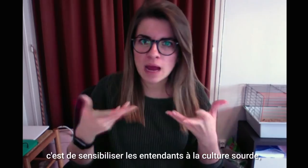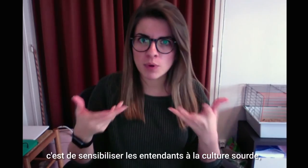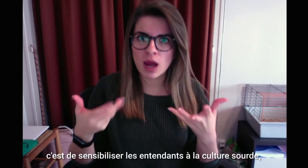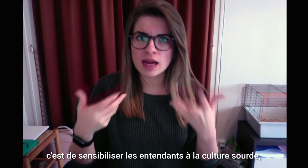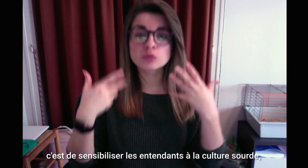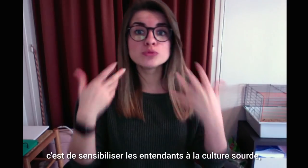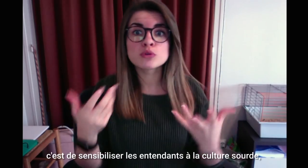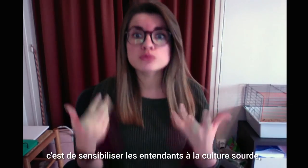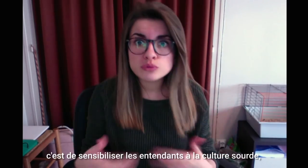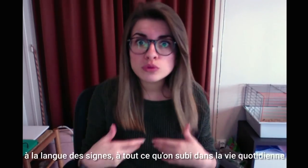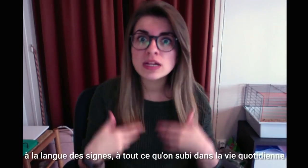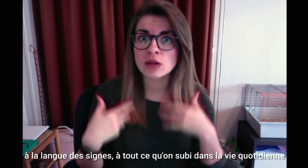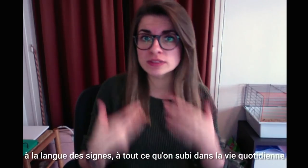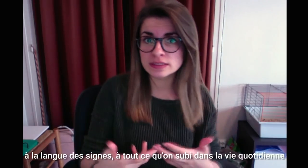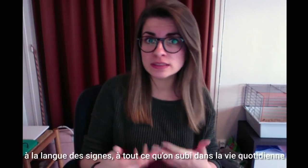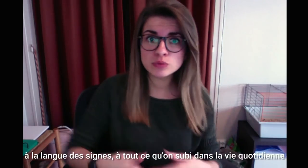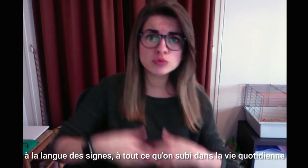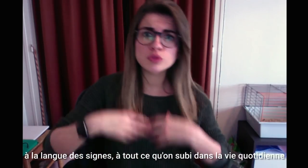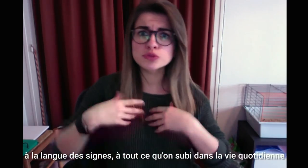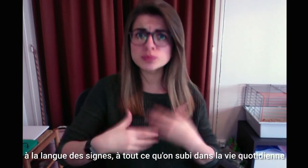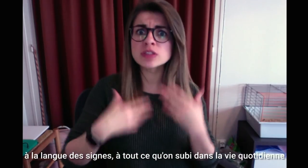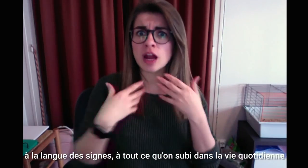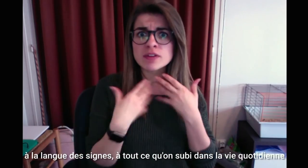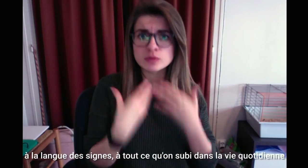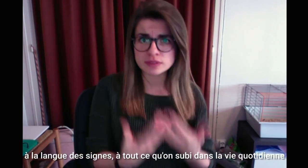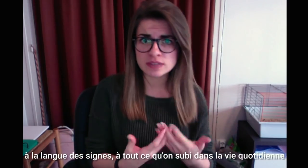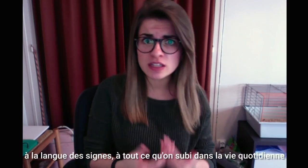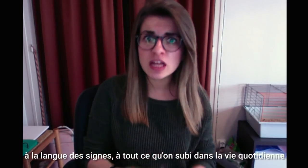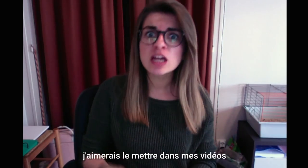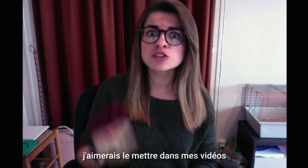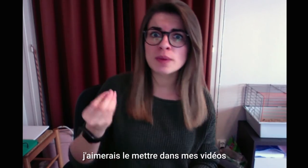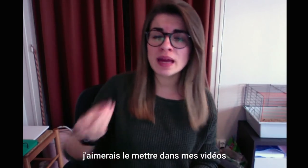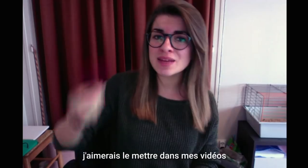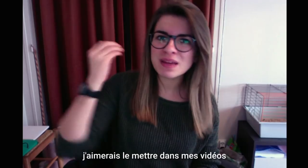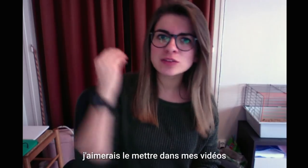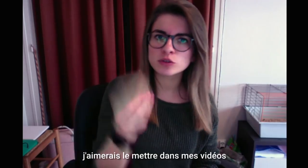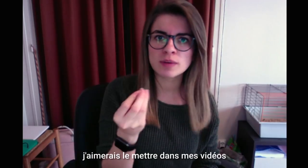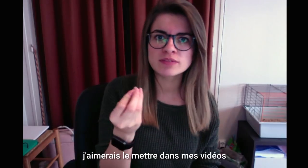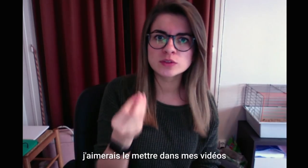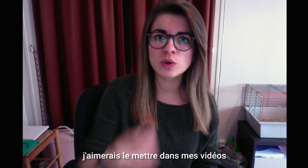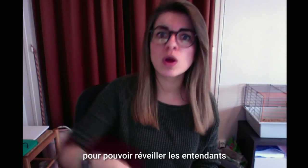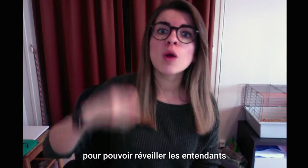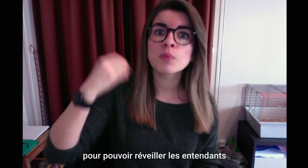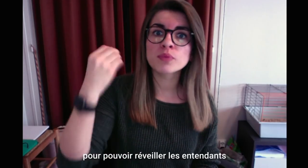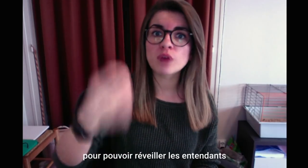rapport à la culture, la langue des signes, tout ce qu'on subit dans la vie quotidienne. J'aimerais les mettre dans ma vidéo pour pouvoir